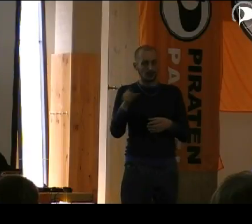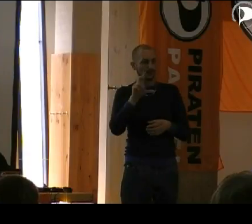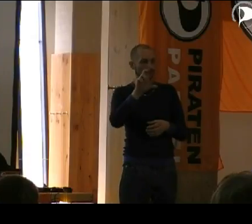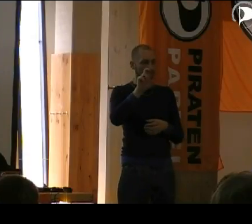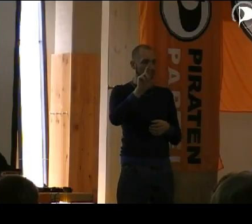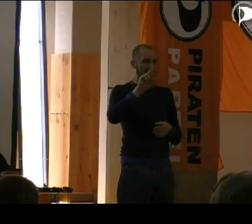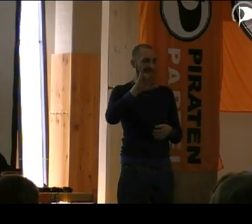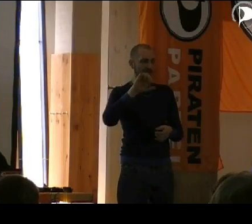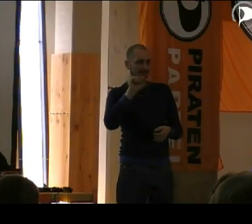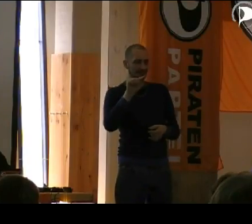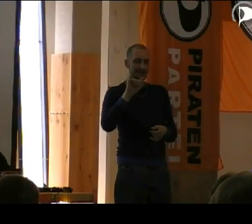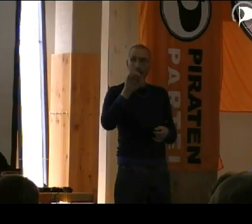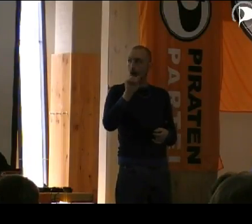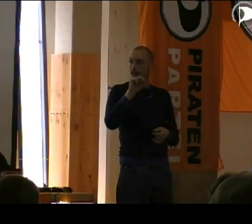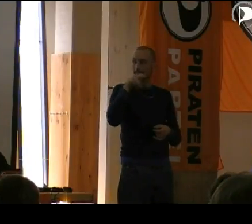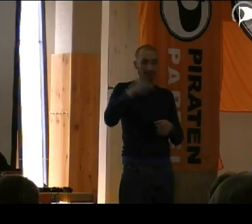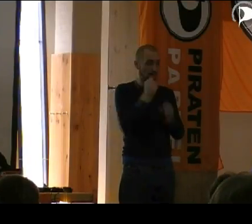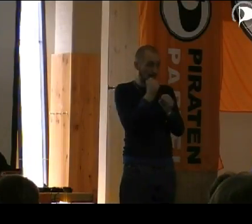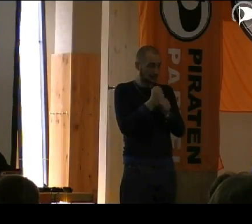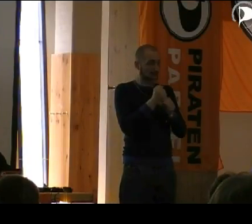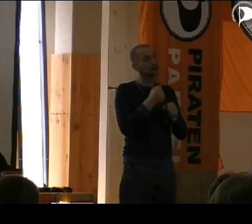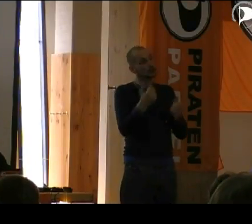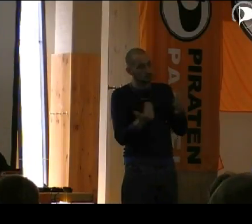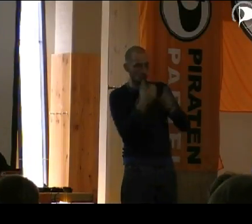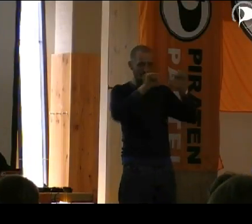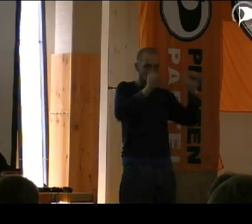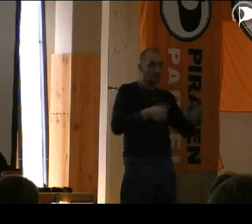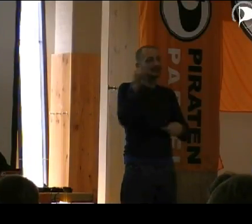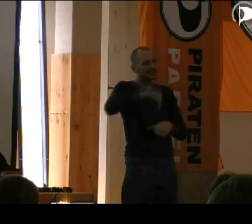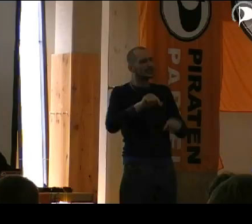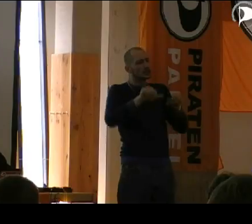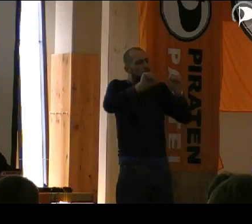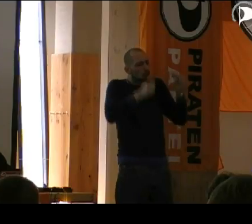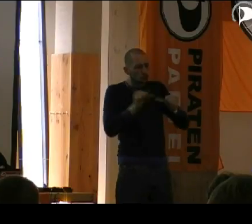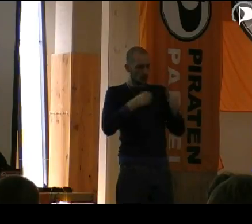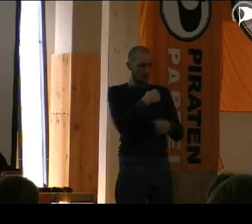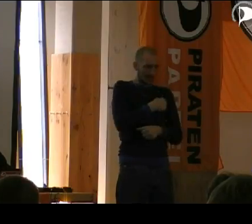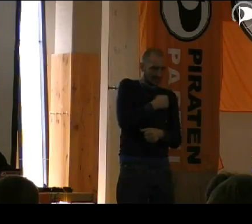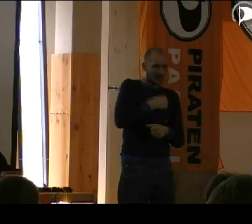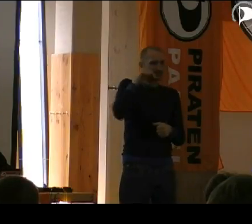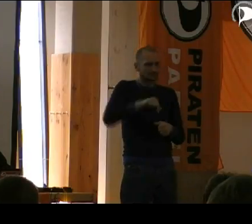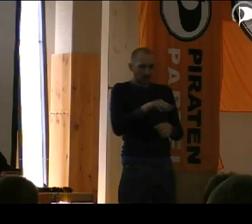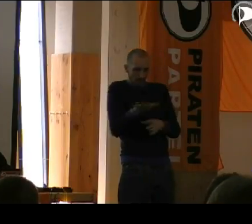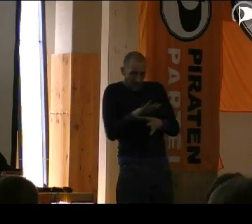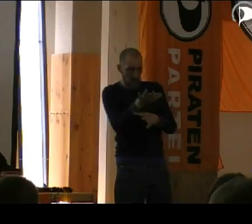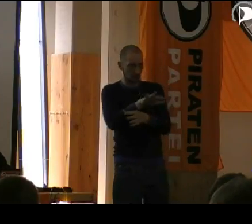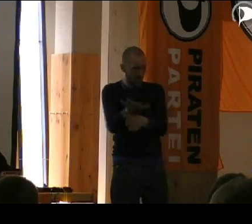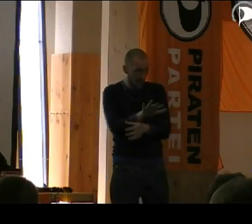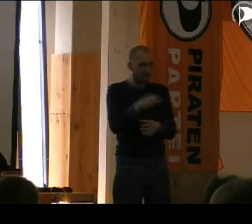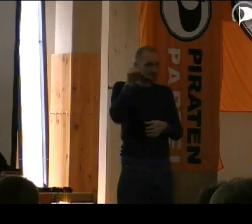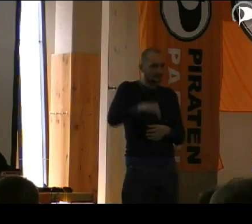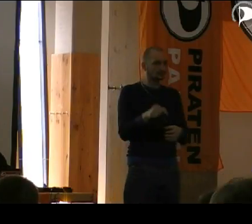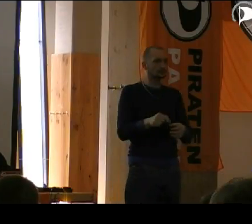enorm angestiegen und es darum einfach vergessen strukturen von auf dass du meine leistung wie extrem